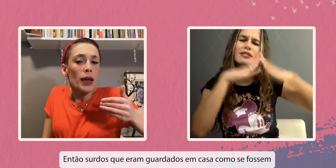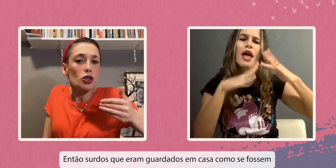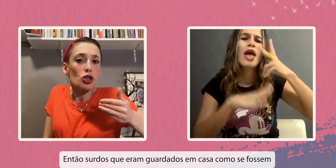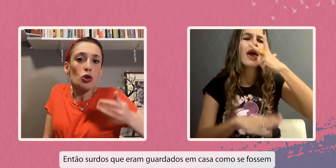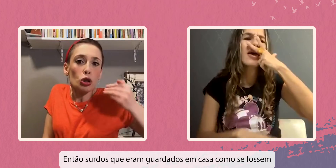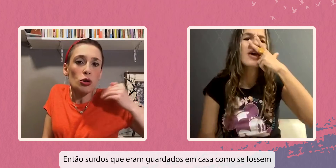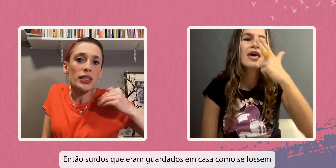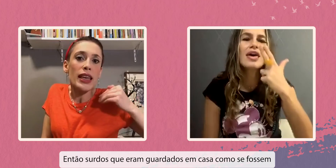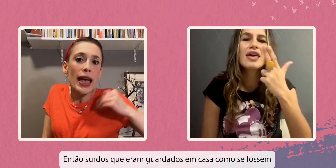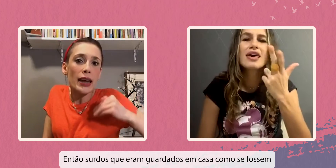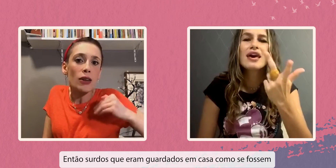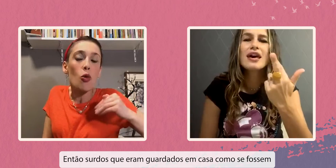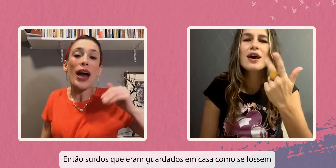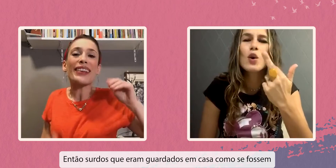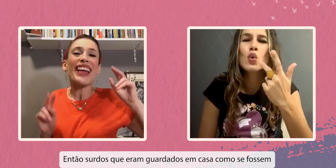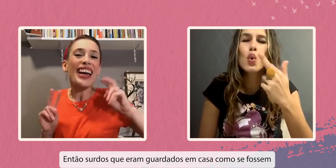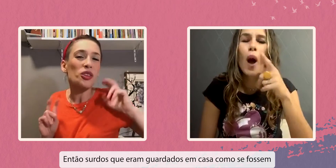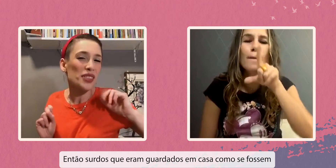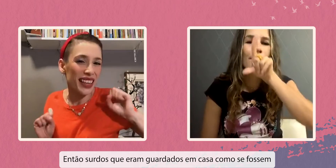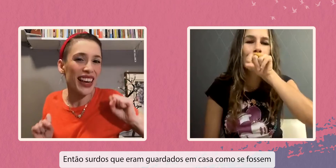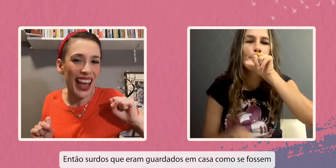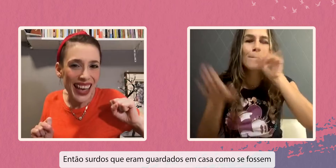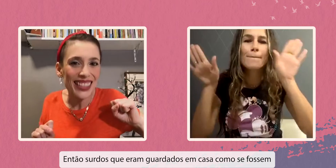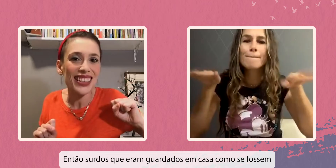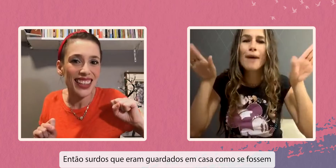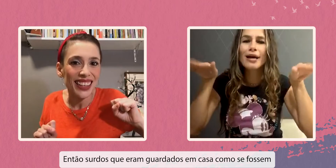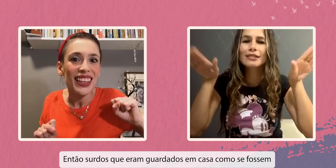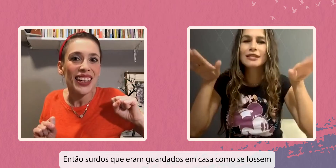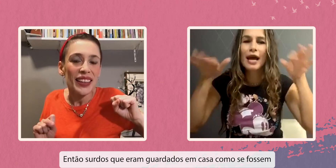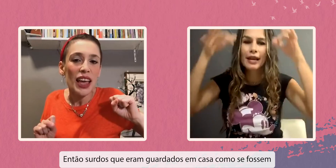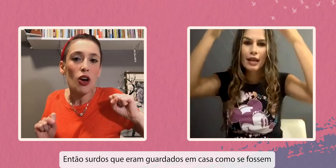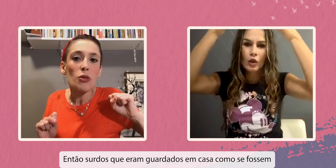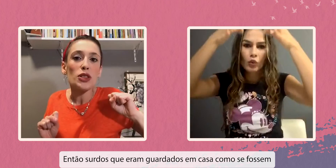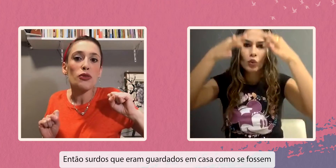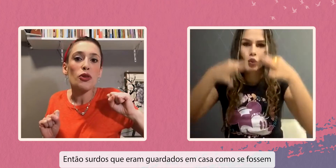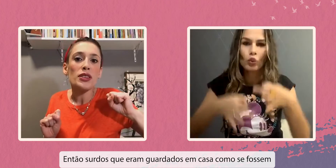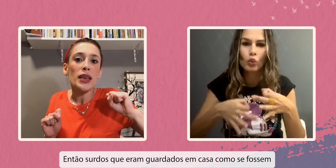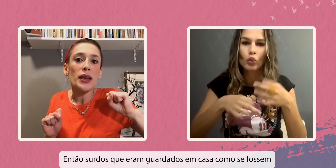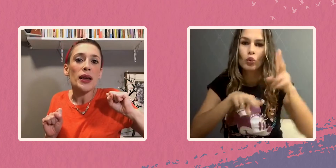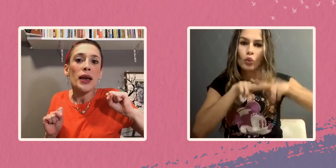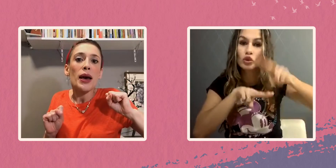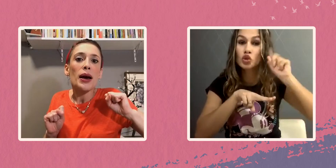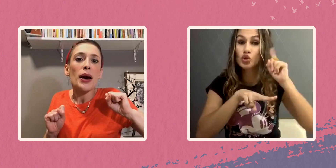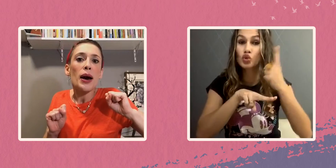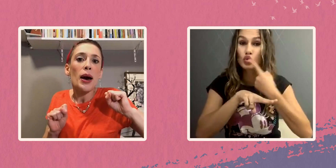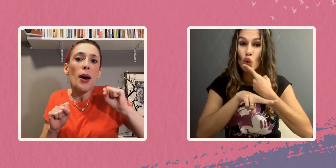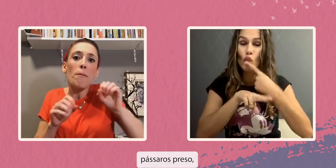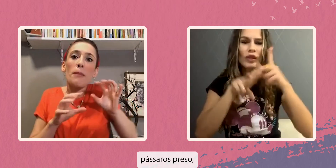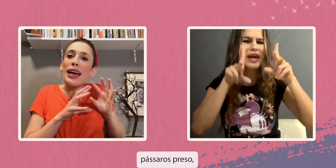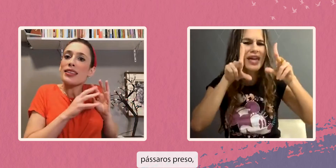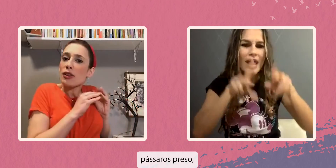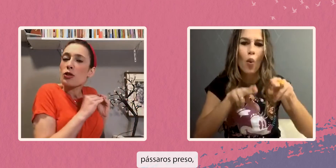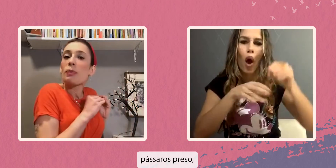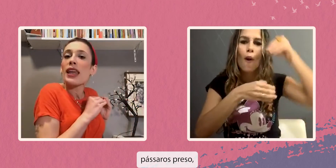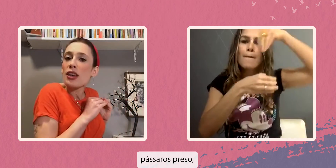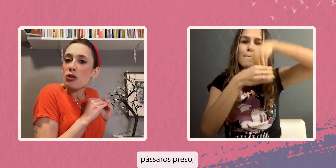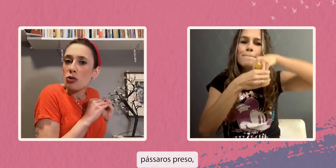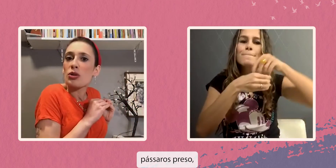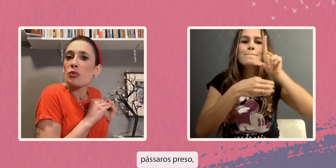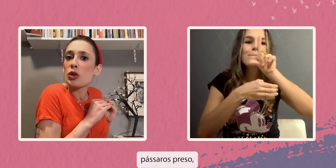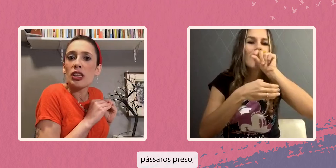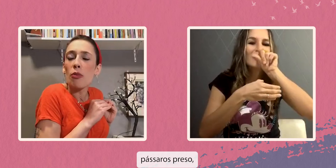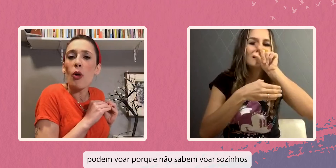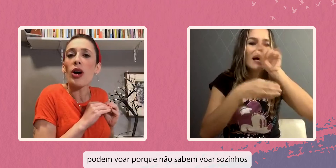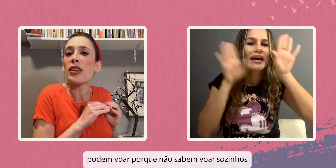Então, surdos que eram guardados em casa, né, como se fossem pássaros